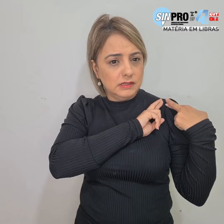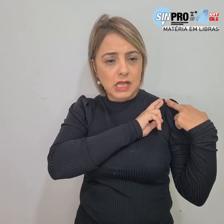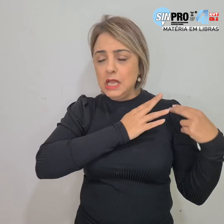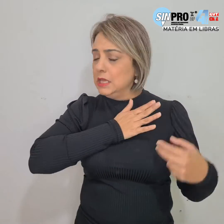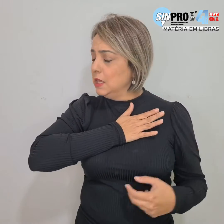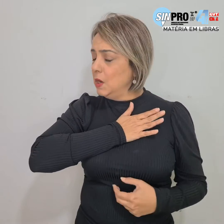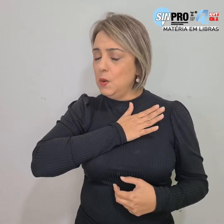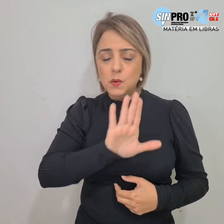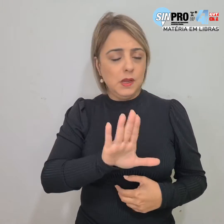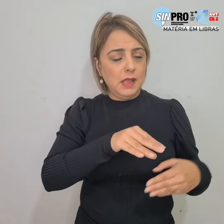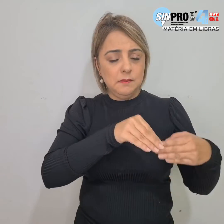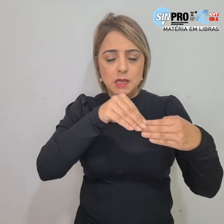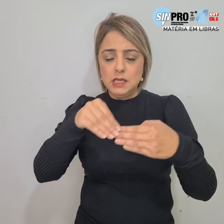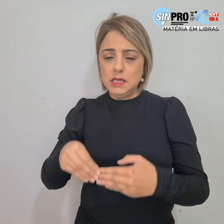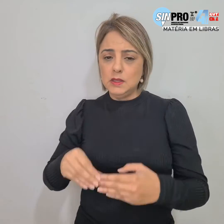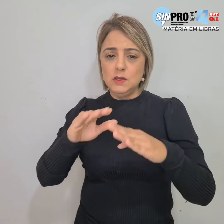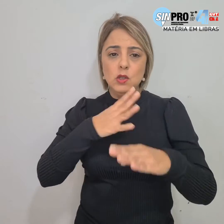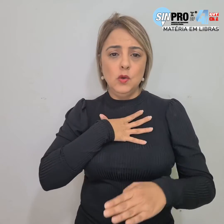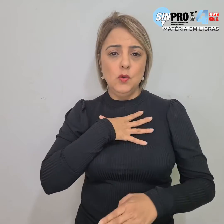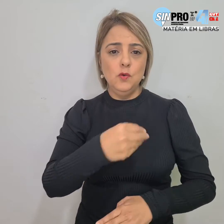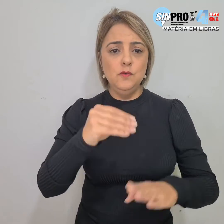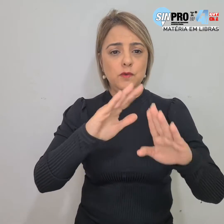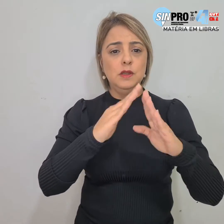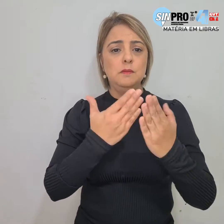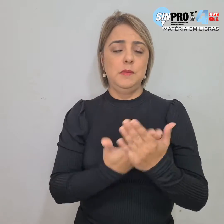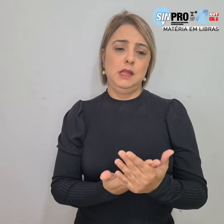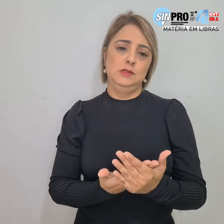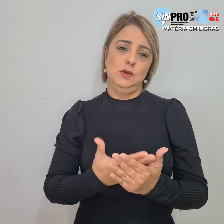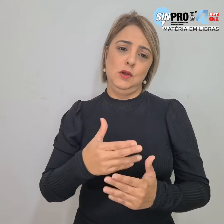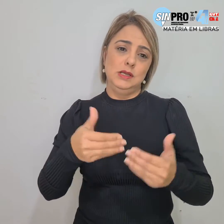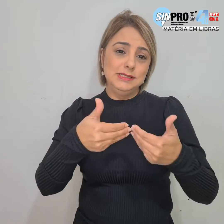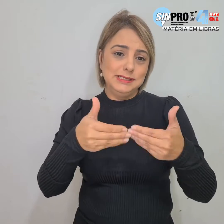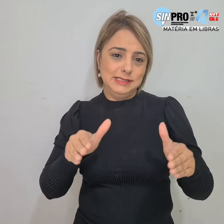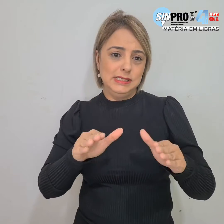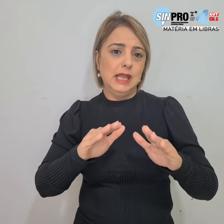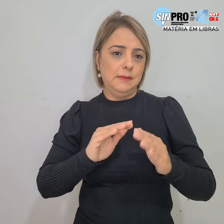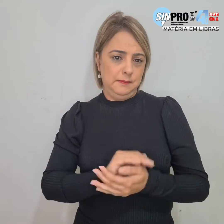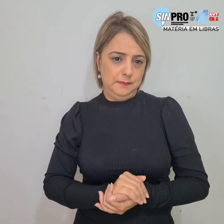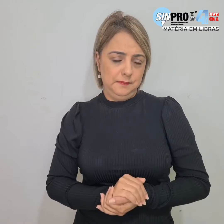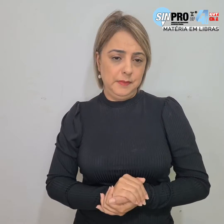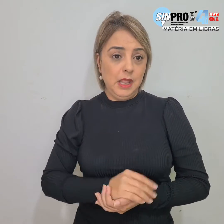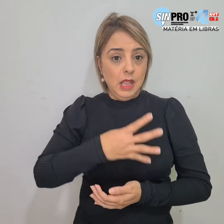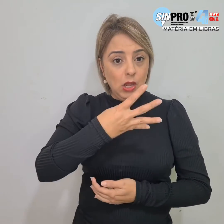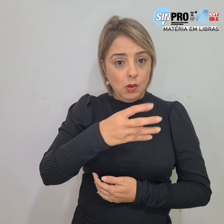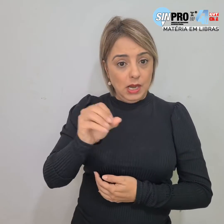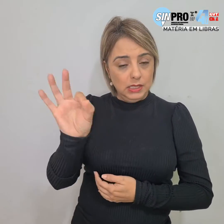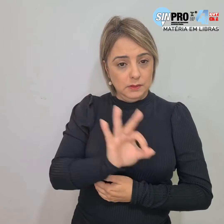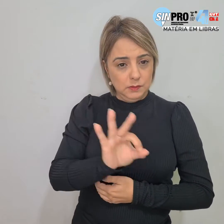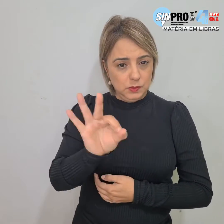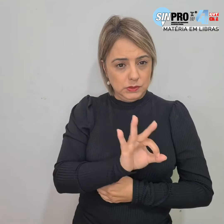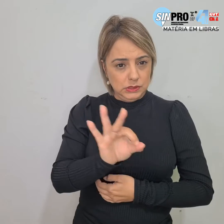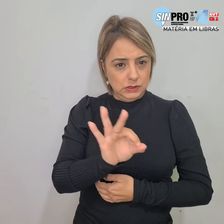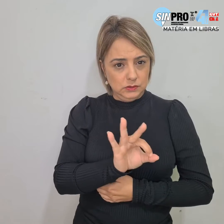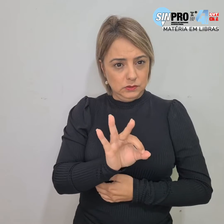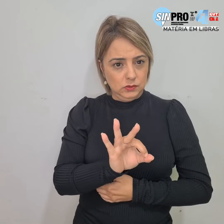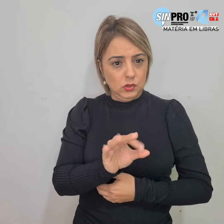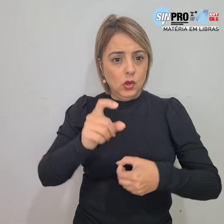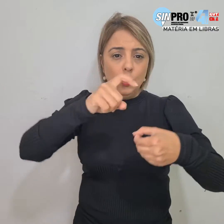filhos para as escolas caso elas reabrissem. Para 40%, o retorno deveria acontecer